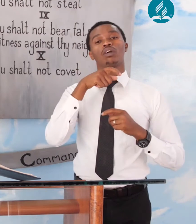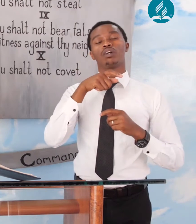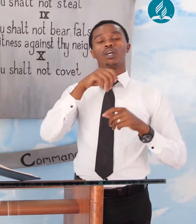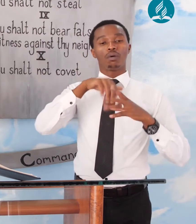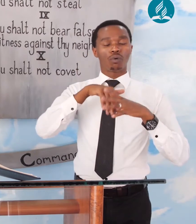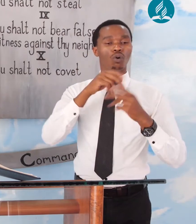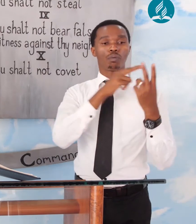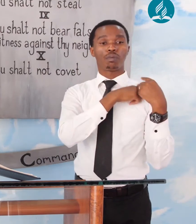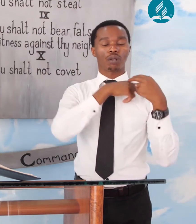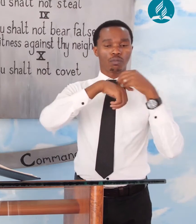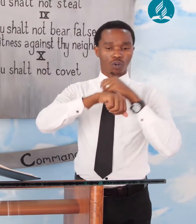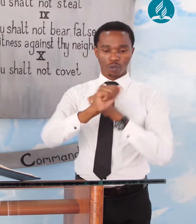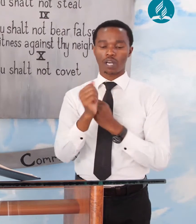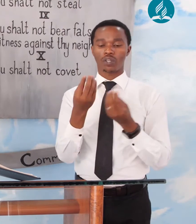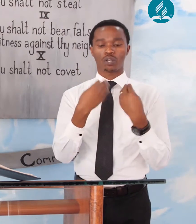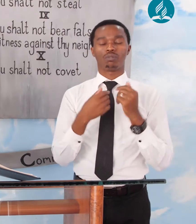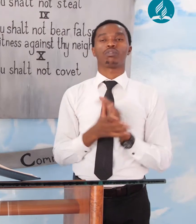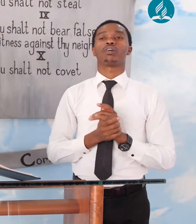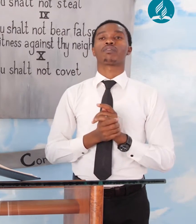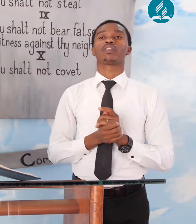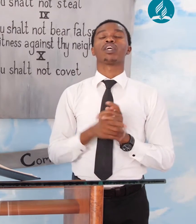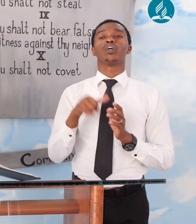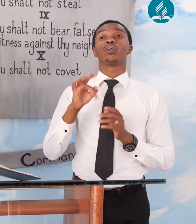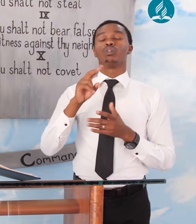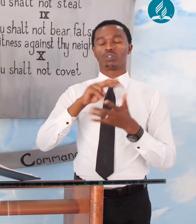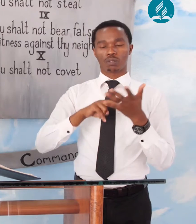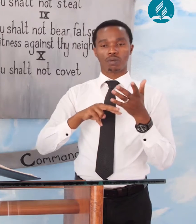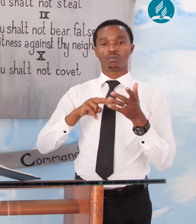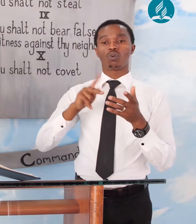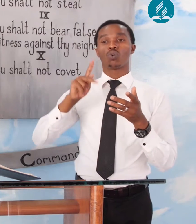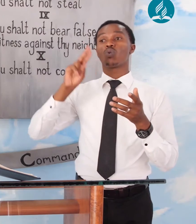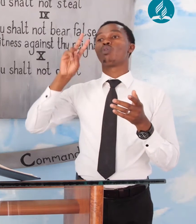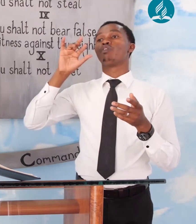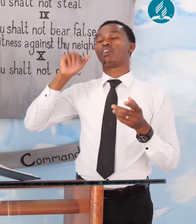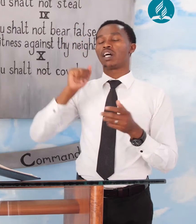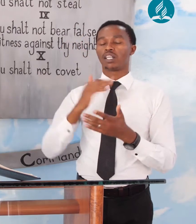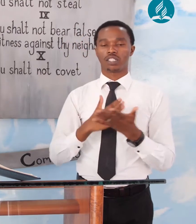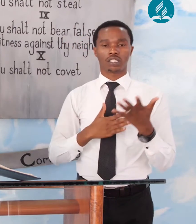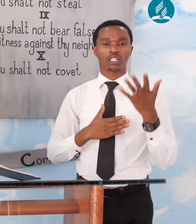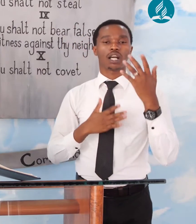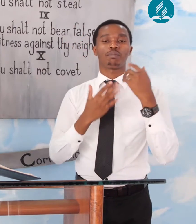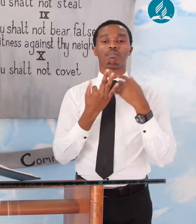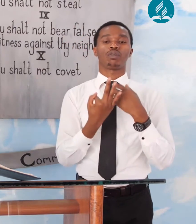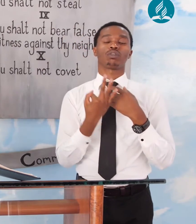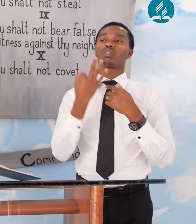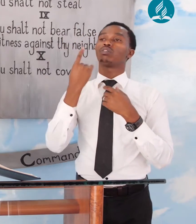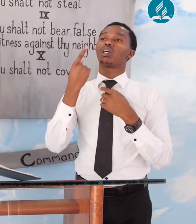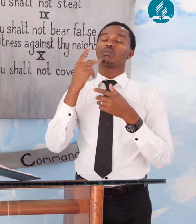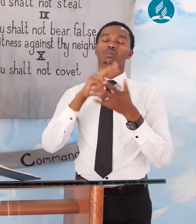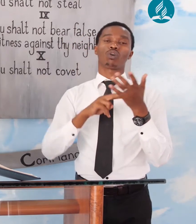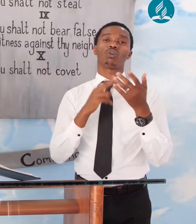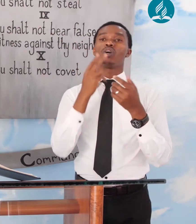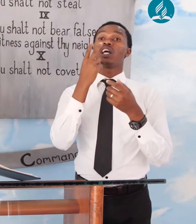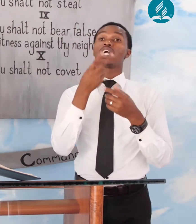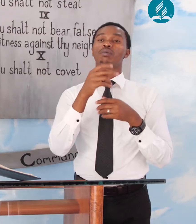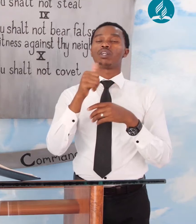wayo iyo dusomye muri mukuva igice cya 31 murongo wa 2 ndetse no wa 5 ubwo bari bagiye